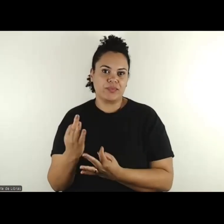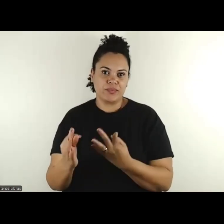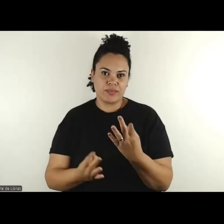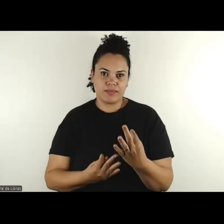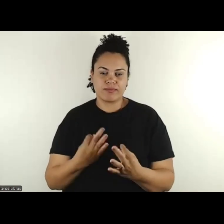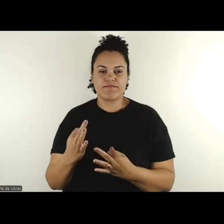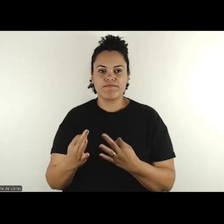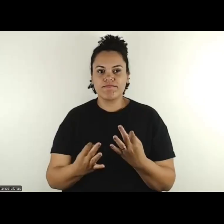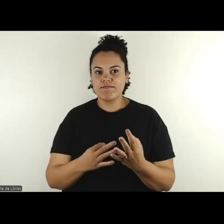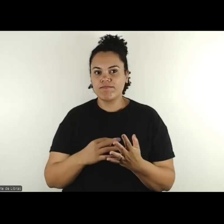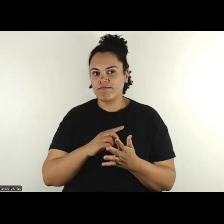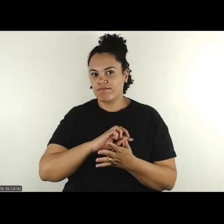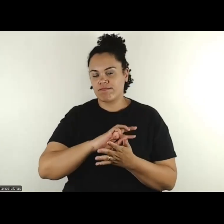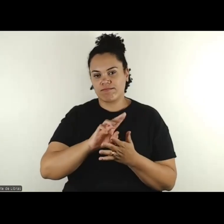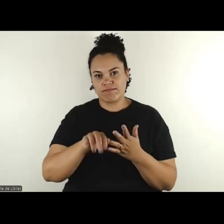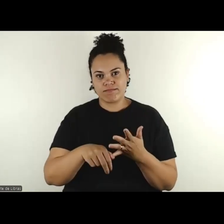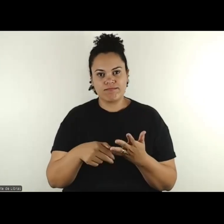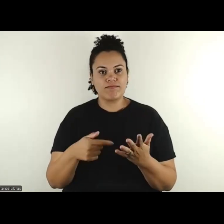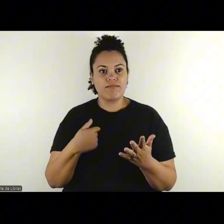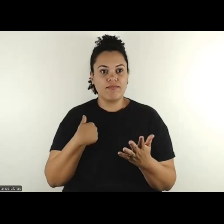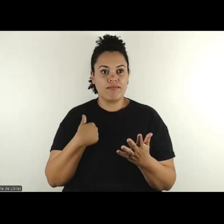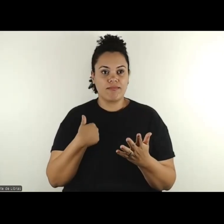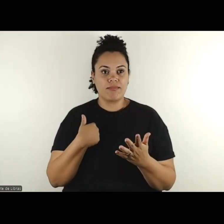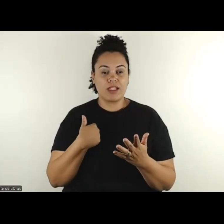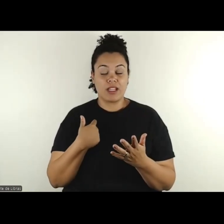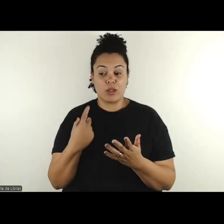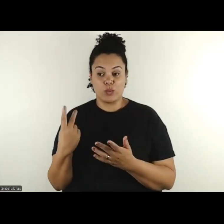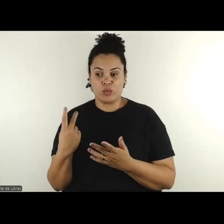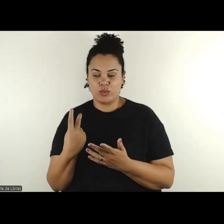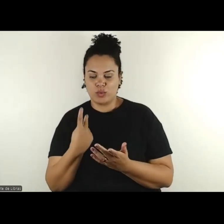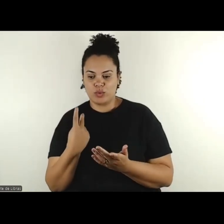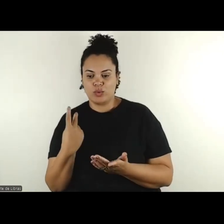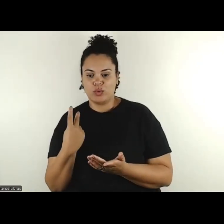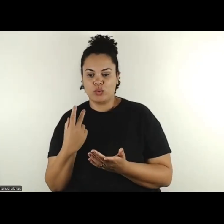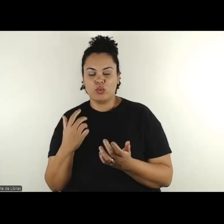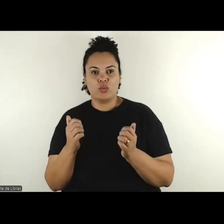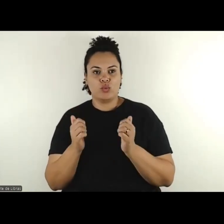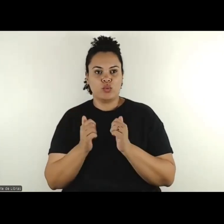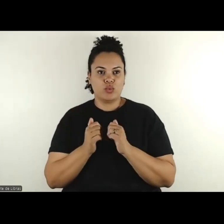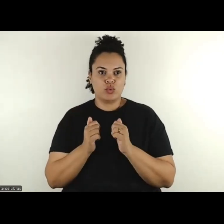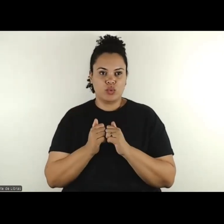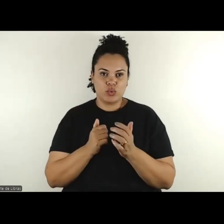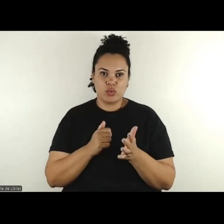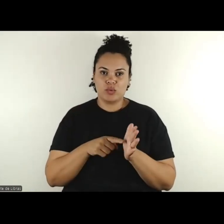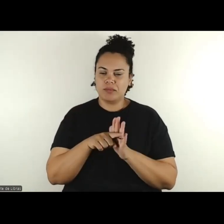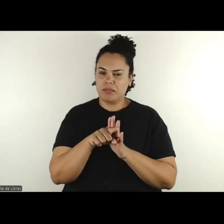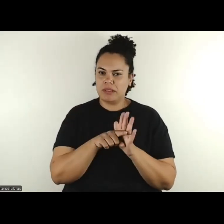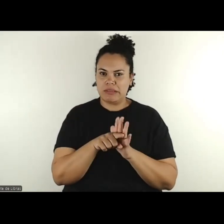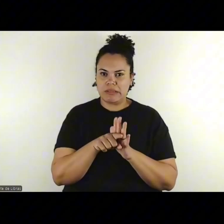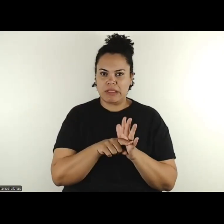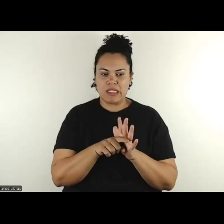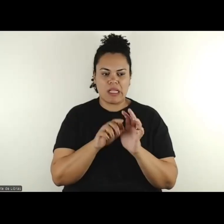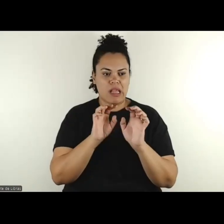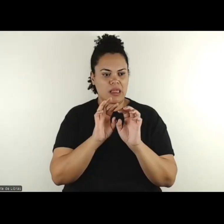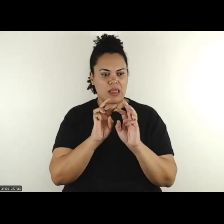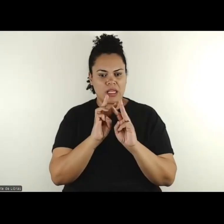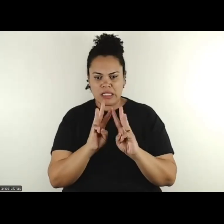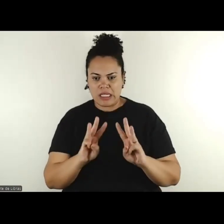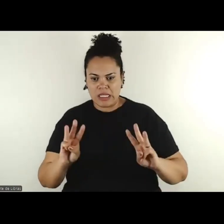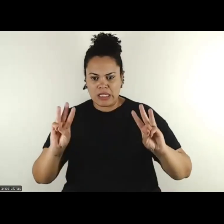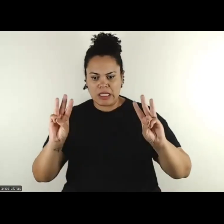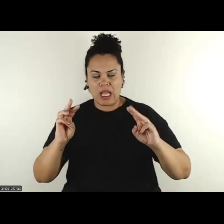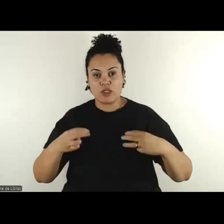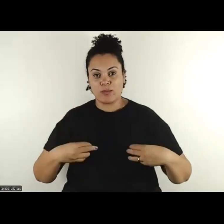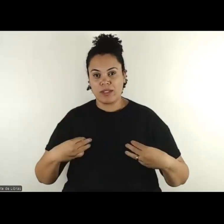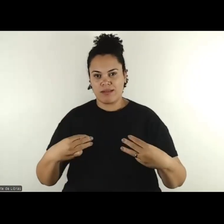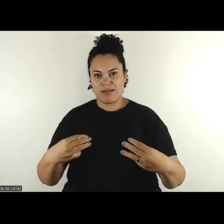mais. Eu fiz essa pesquisa, a gente fez essa pesquisa na base de dados, nos sites, né, do Ministério da